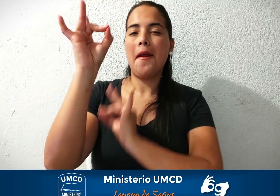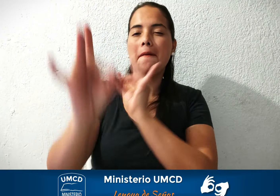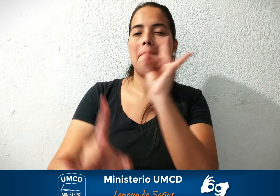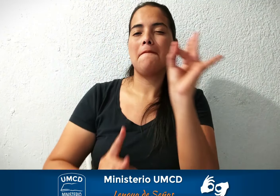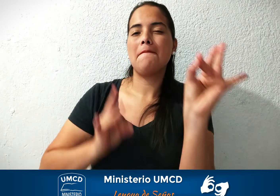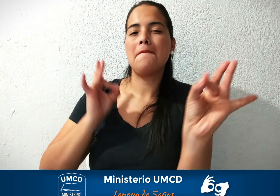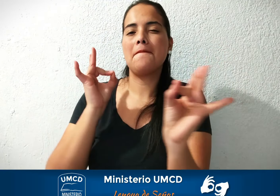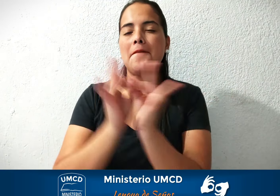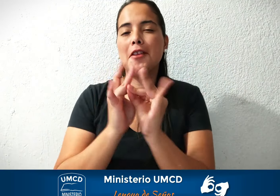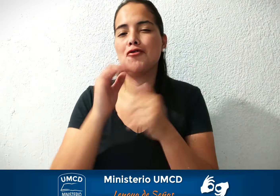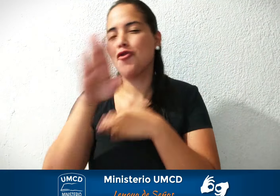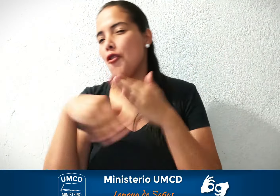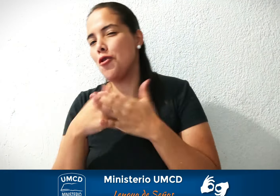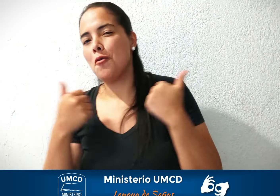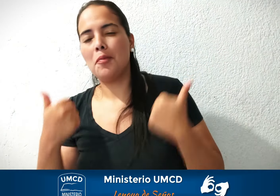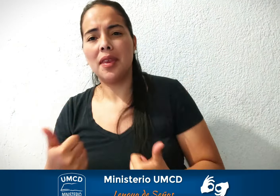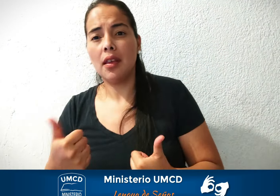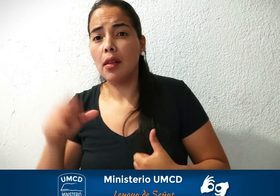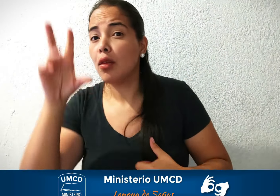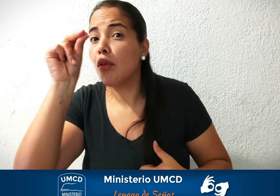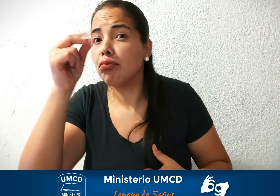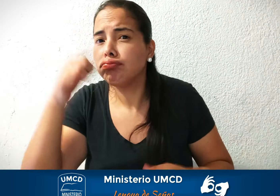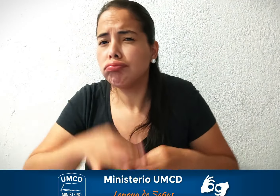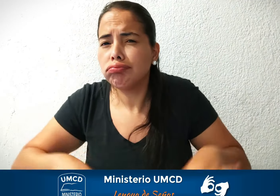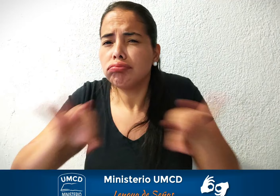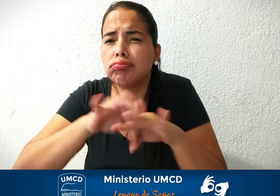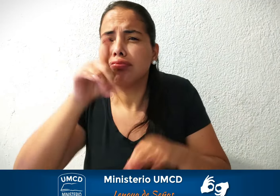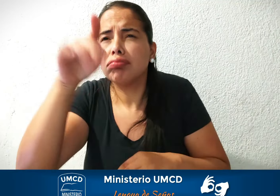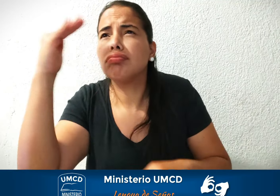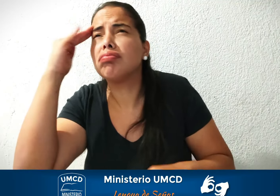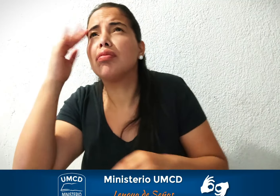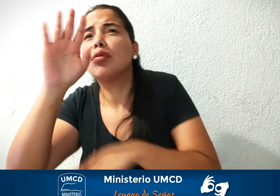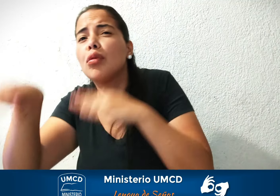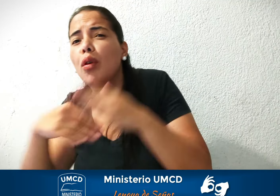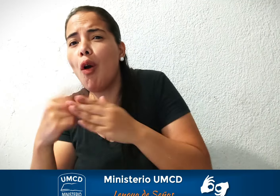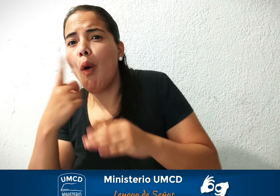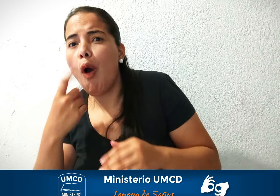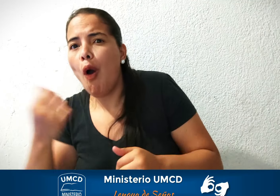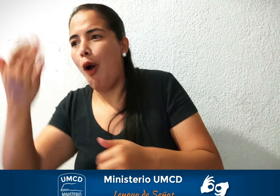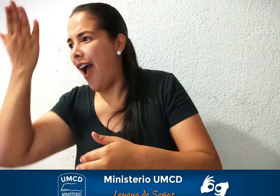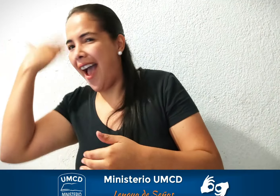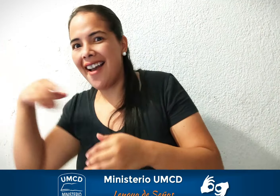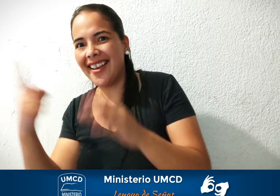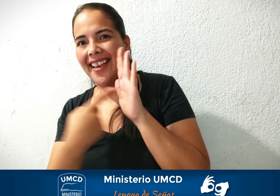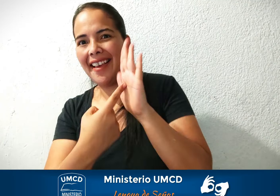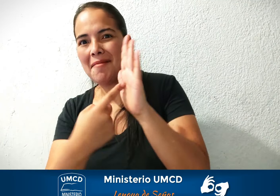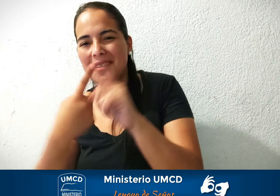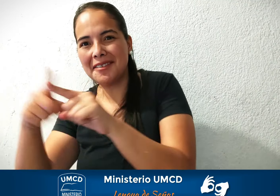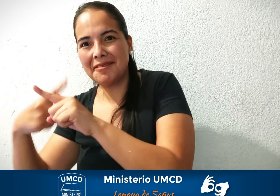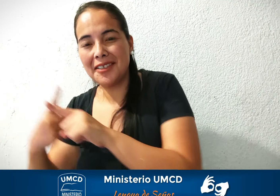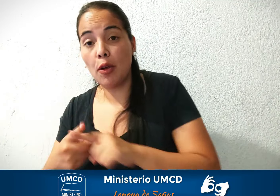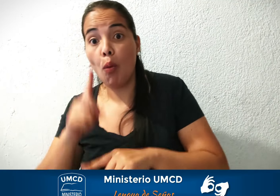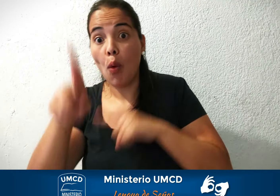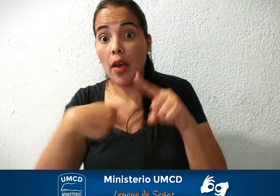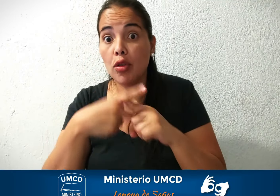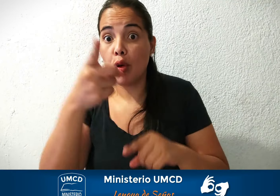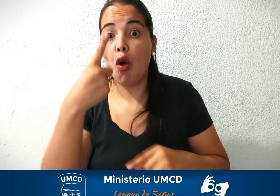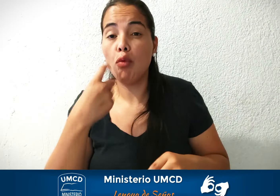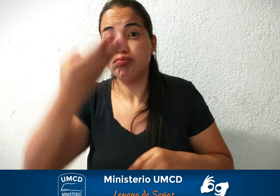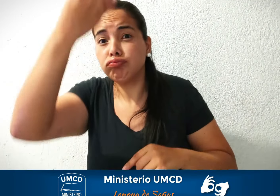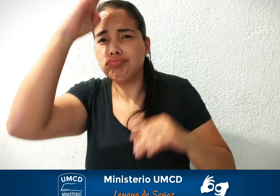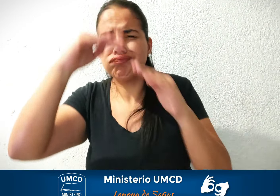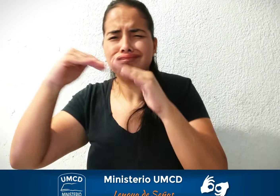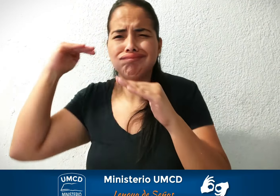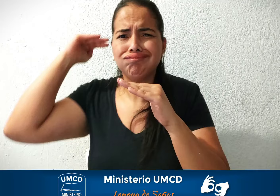parece más a una sinfonía que a la interpretación de un solista. Así que cuando digo